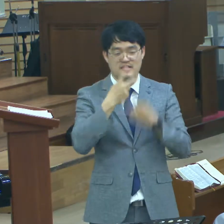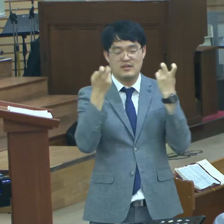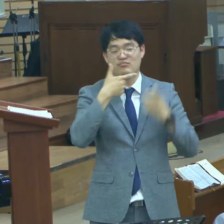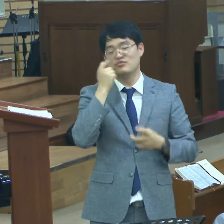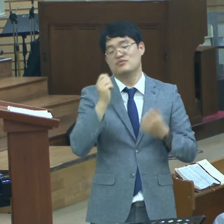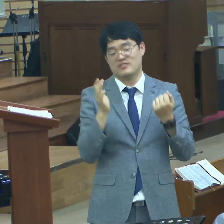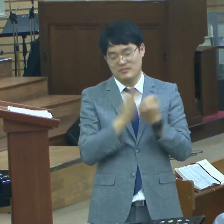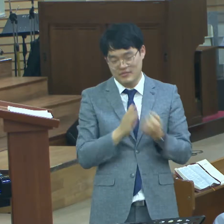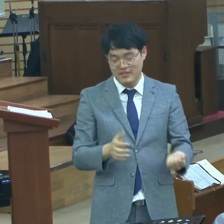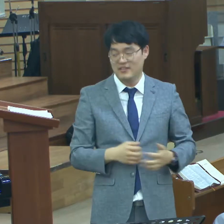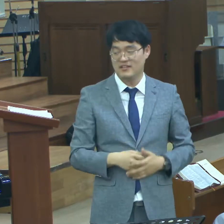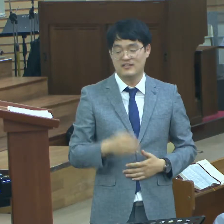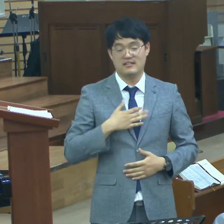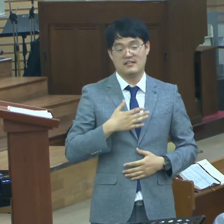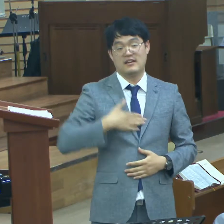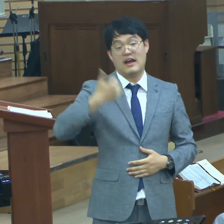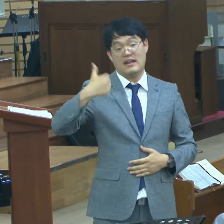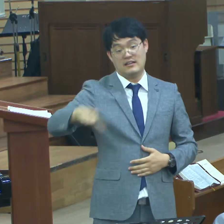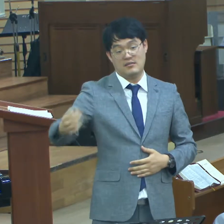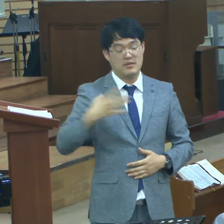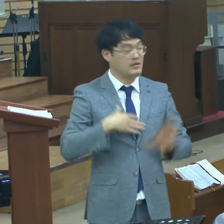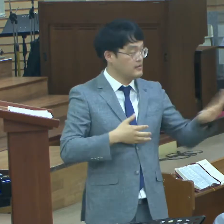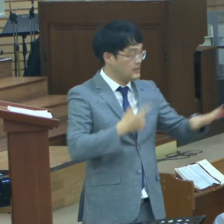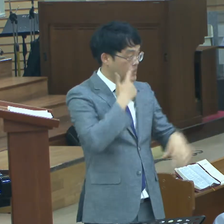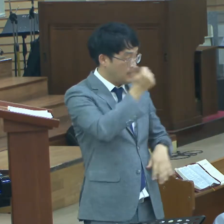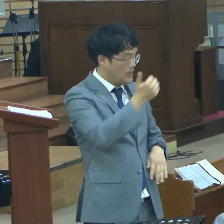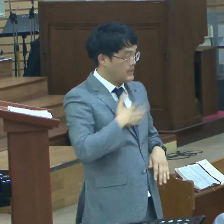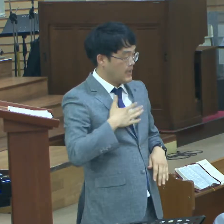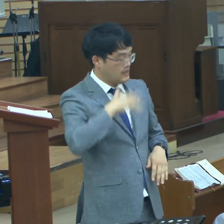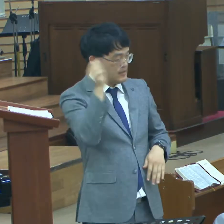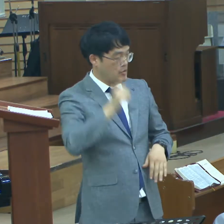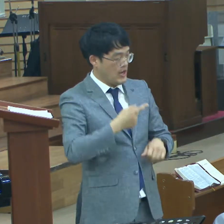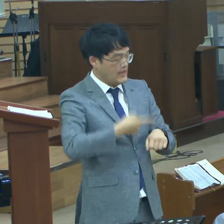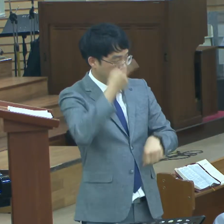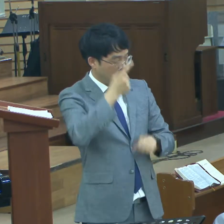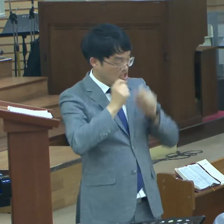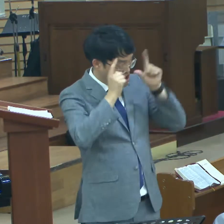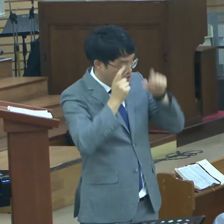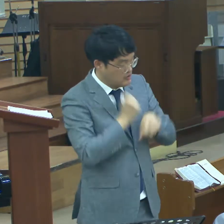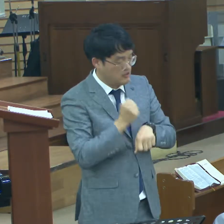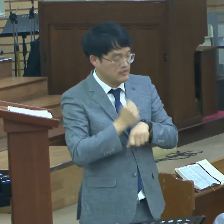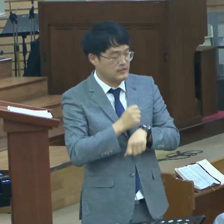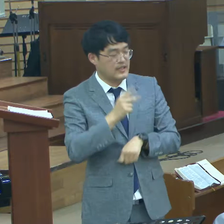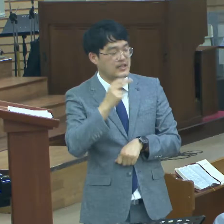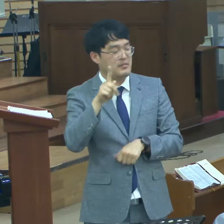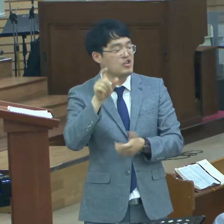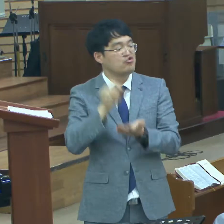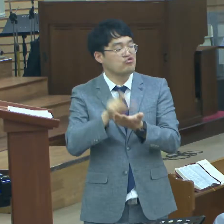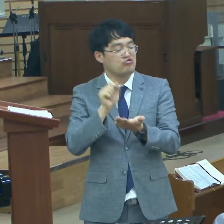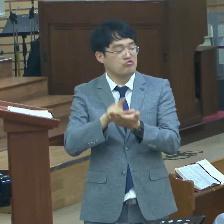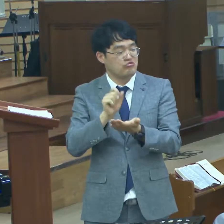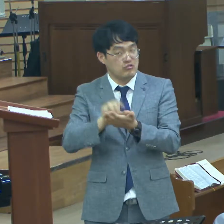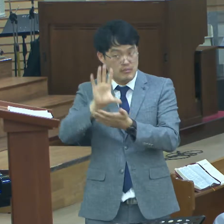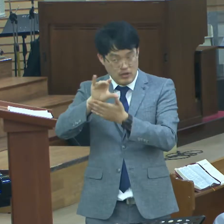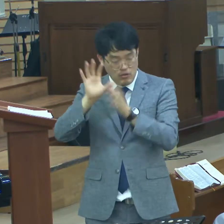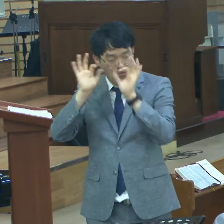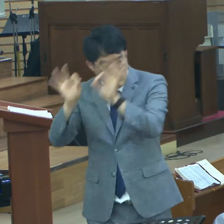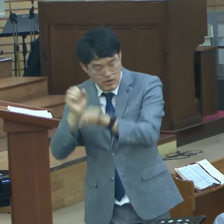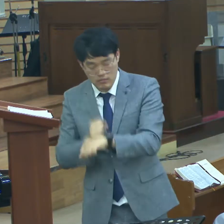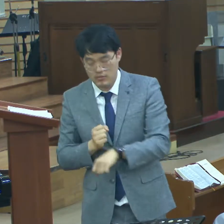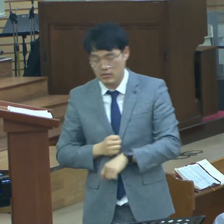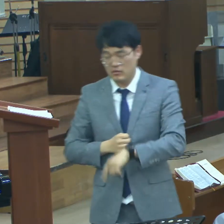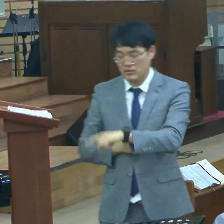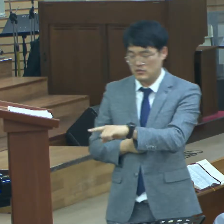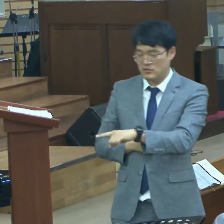아빠, 나는 1시에 일어나서 중계방송 볼 거야. 그러면 다 큰 아들한테 안